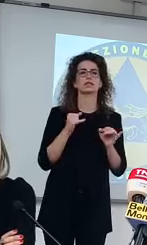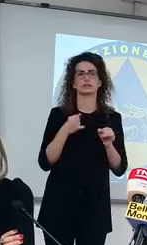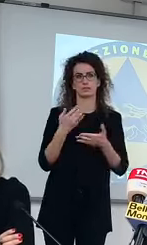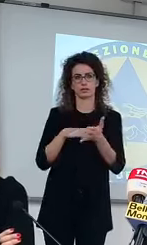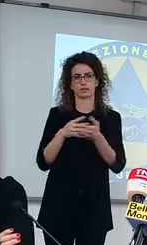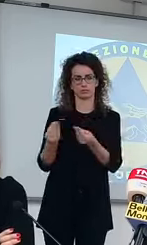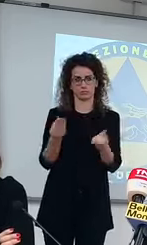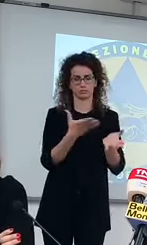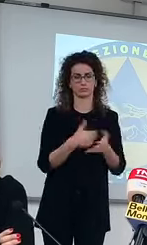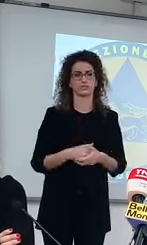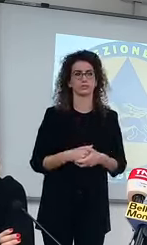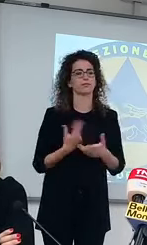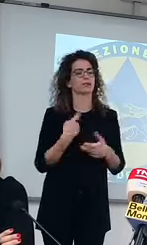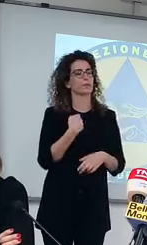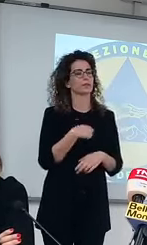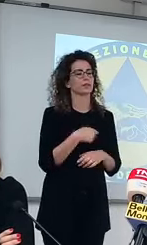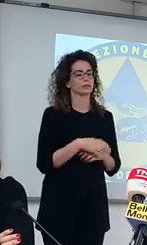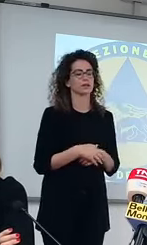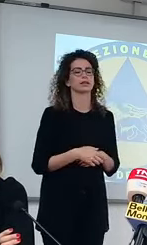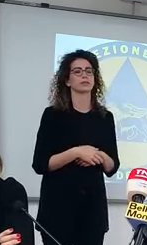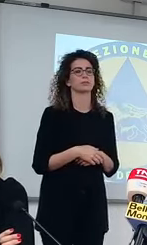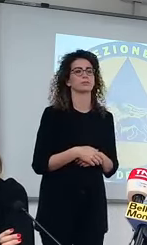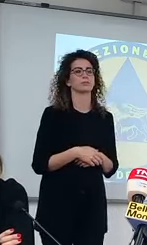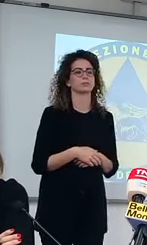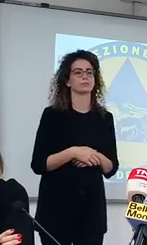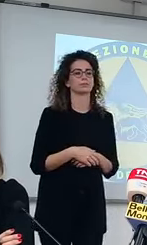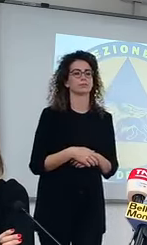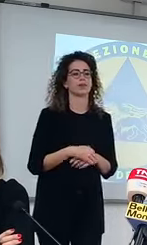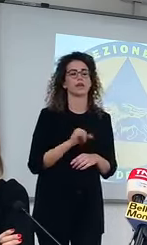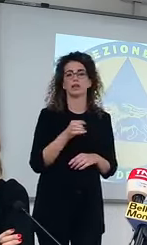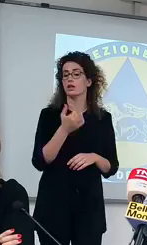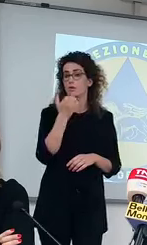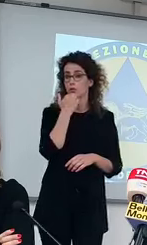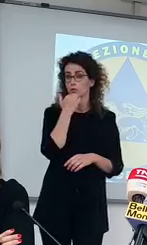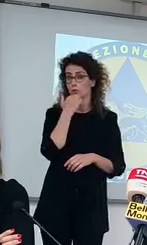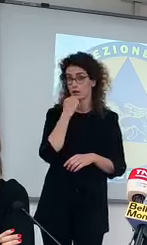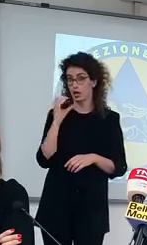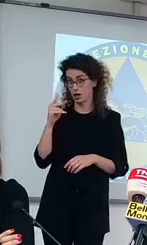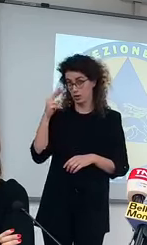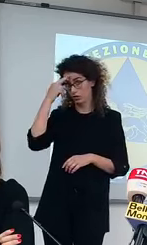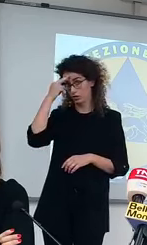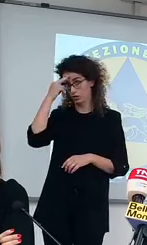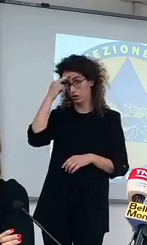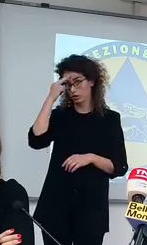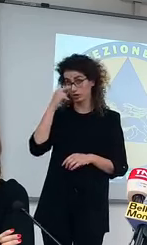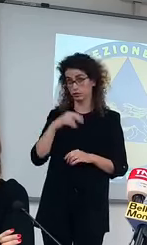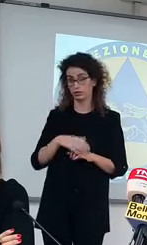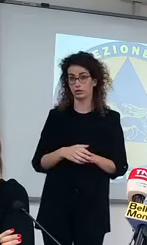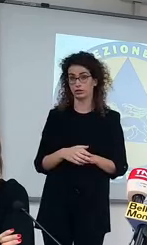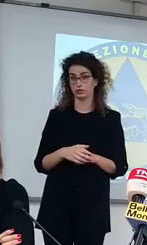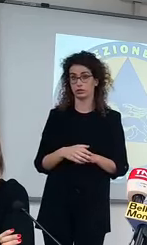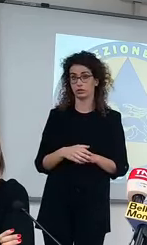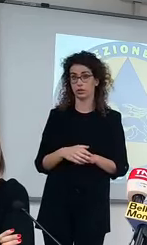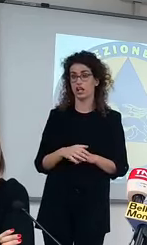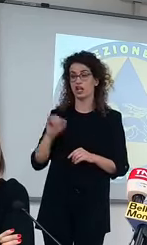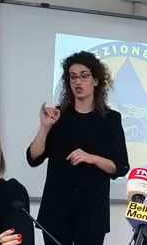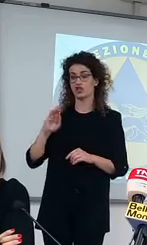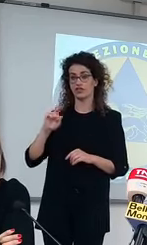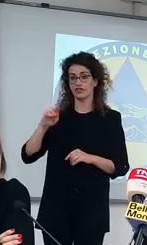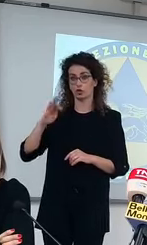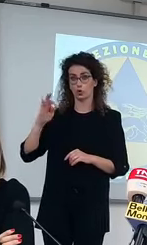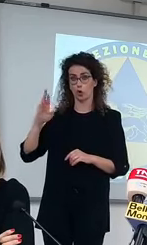avere. E Presidente, per quanto riguarda... Scusami, Carlo, se ti ricordi, chiediamola all'ingegner